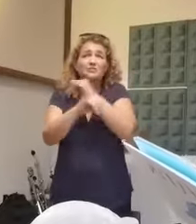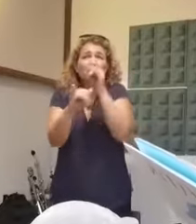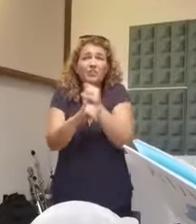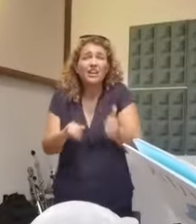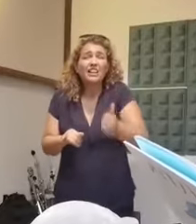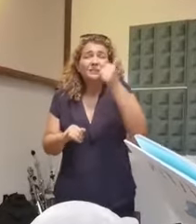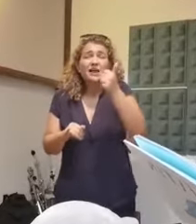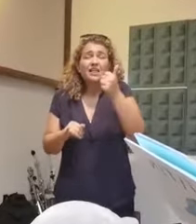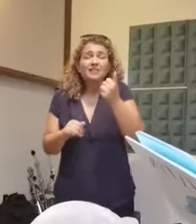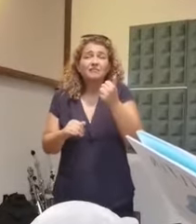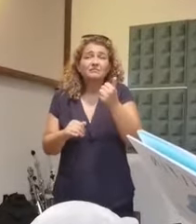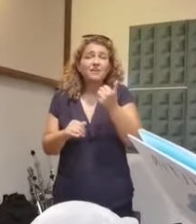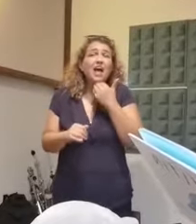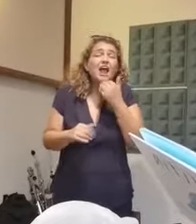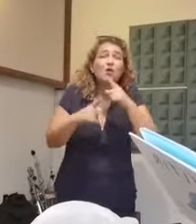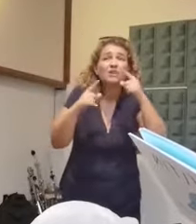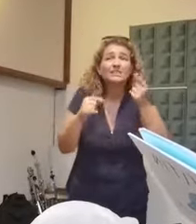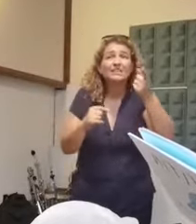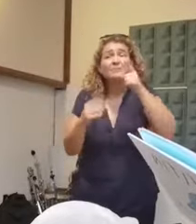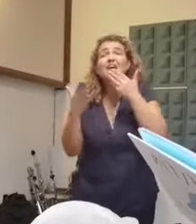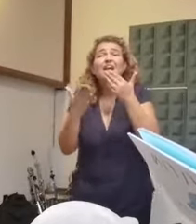cada una de sus risas.